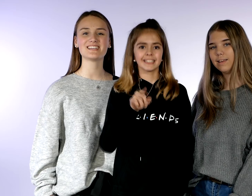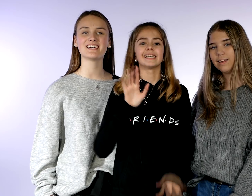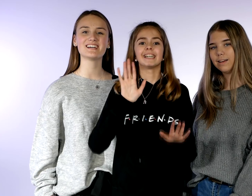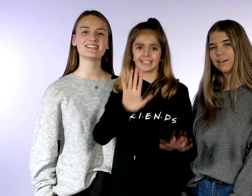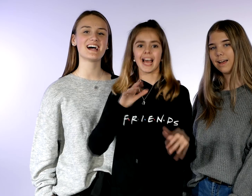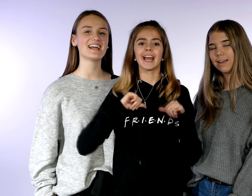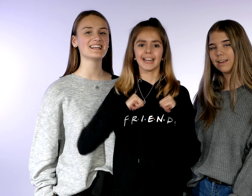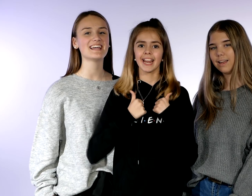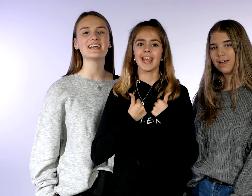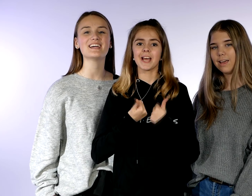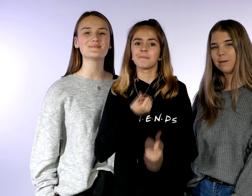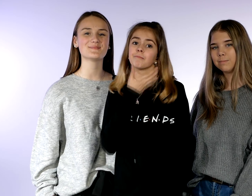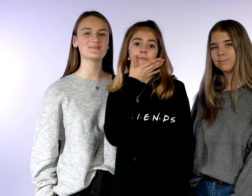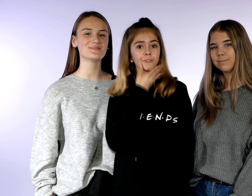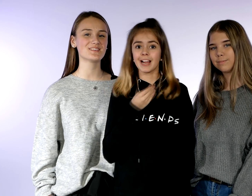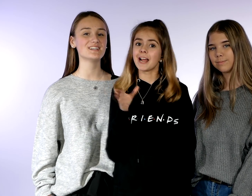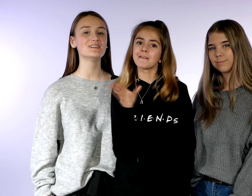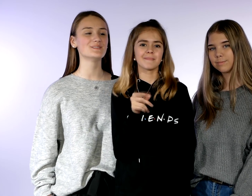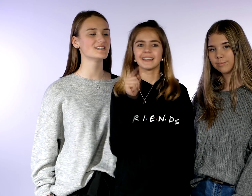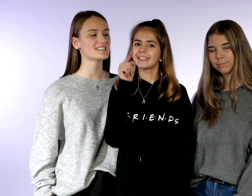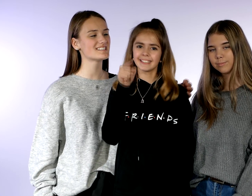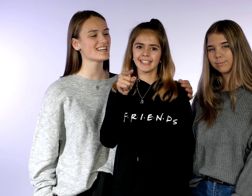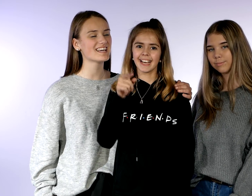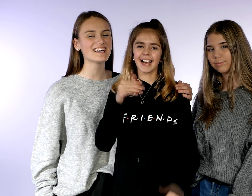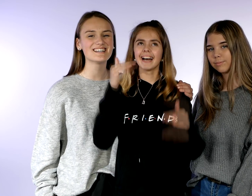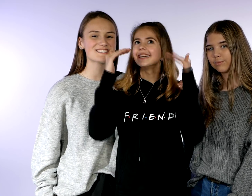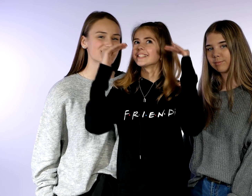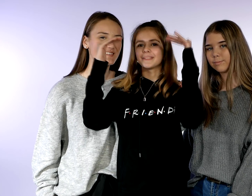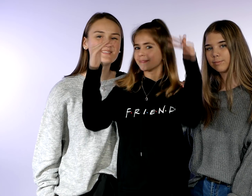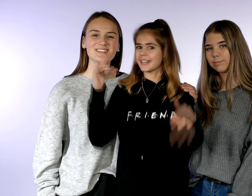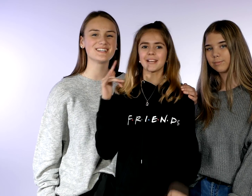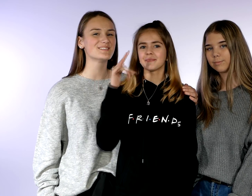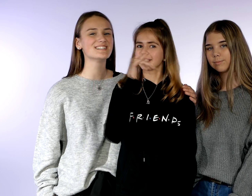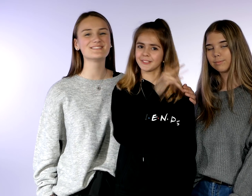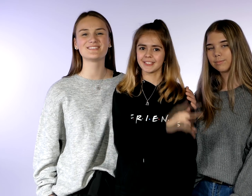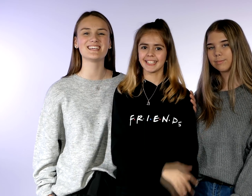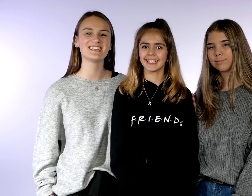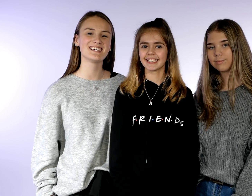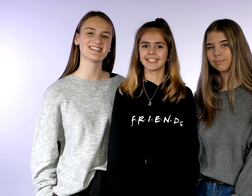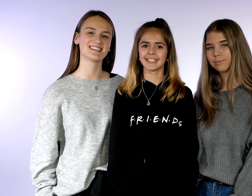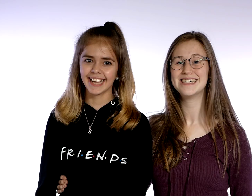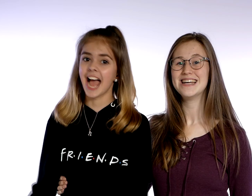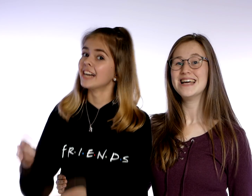dir dein Leben, will mit dir zum Himmel fliegen,